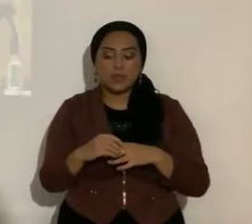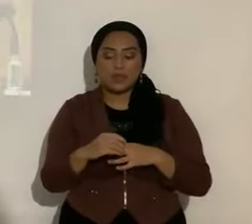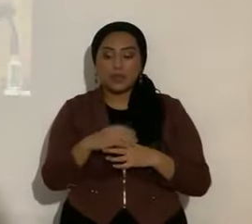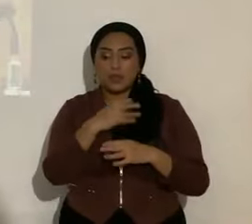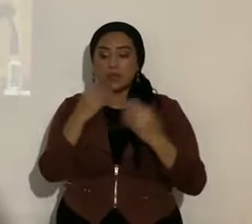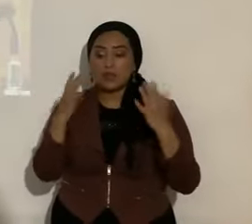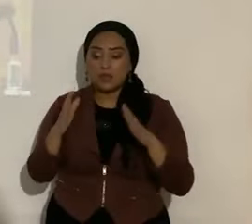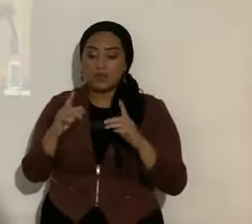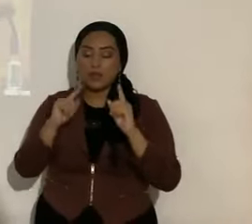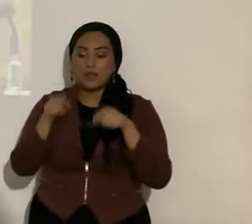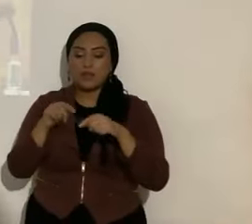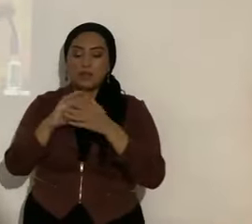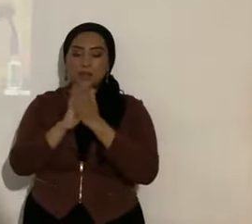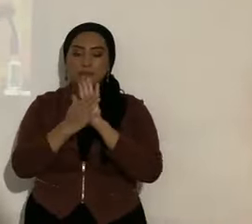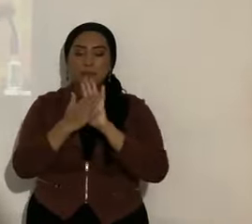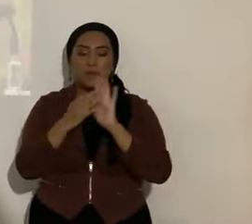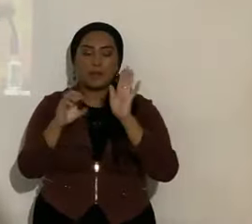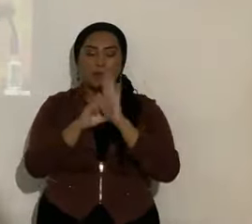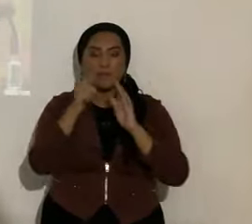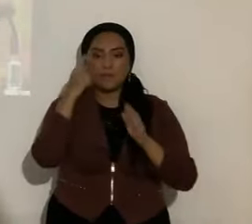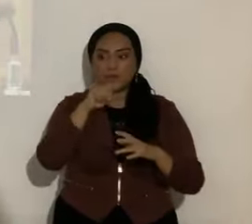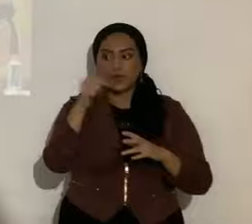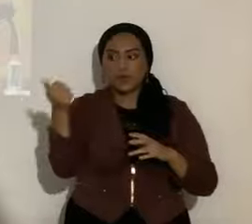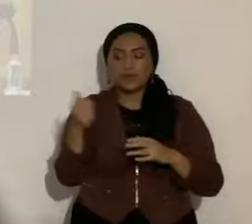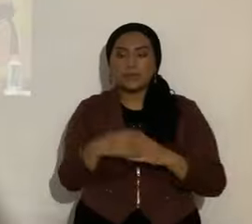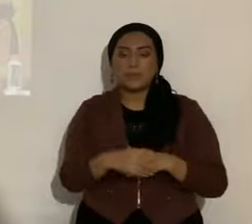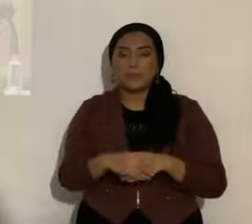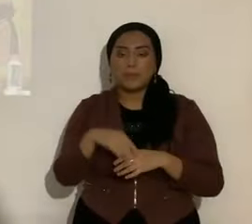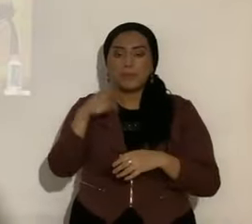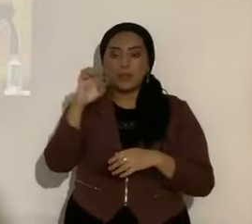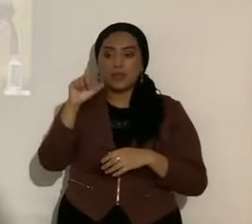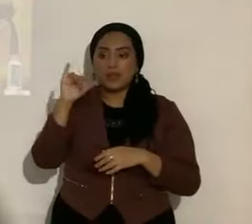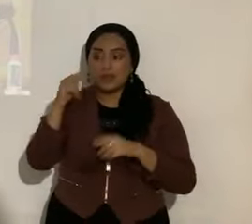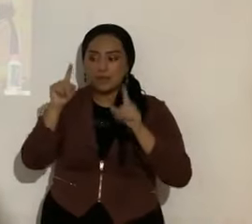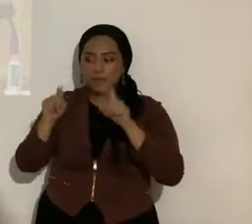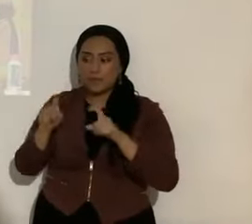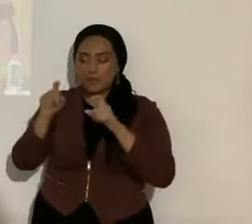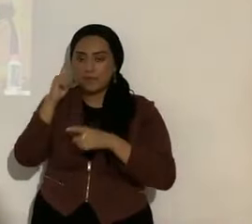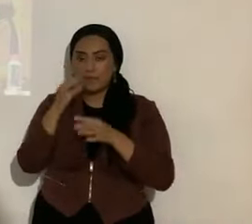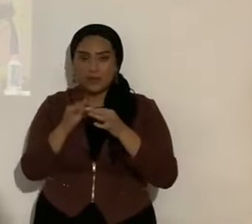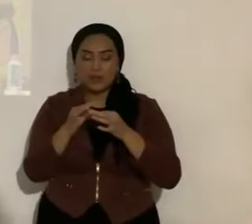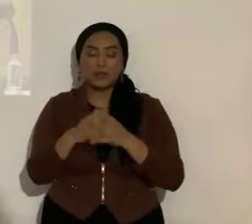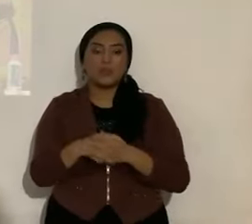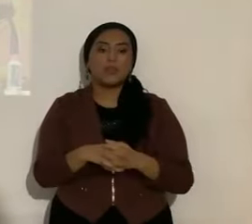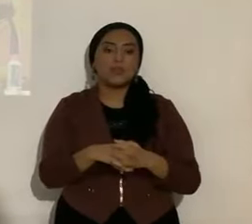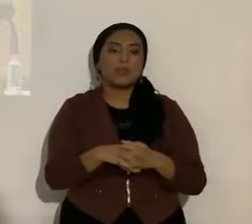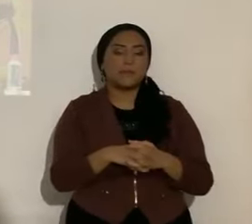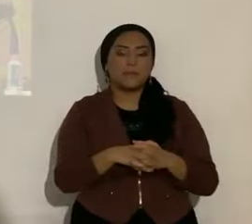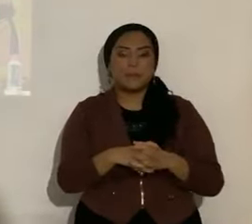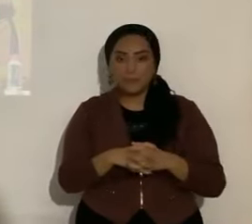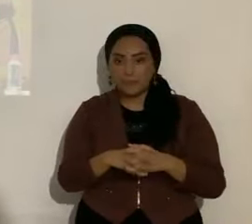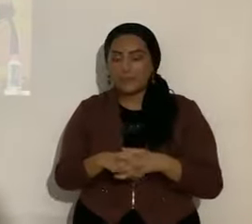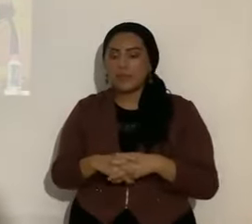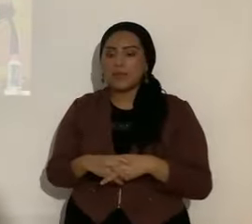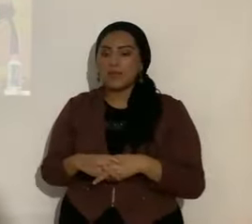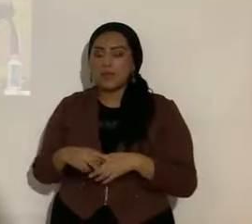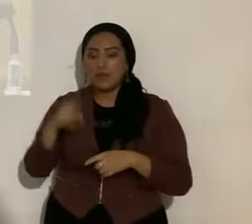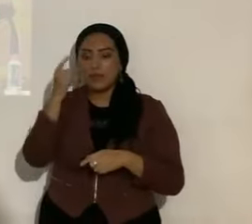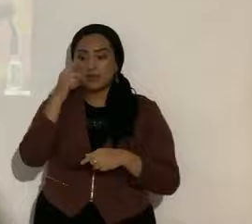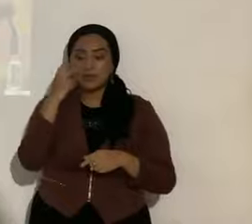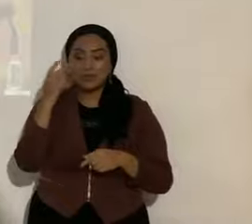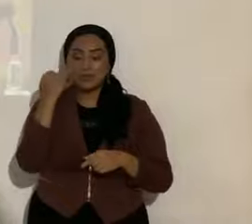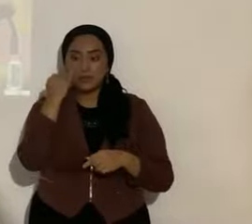y entonces ya poder ser ejemplo para los demás. Entonces aquí Elías prueba la fe de Eliseo, ¿sí? ¿De acuerdo? Para ver